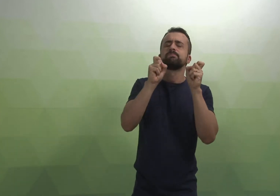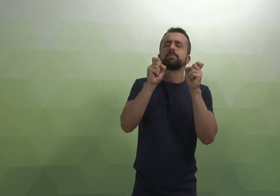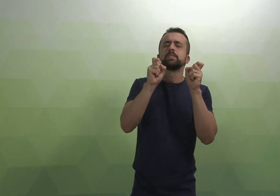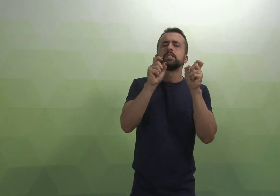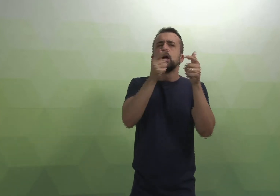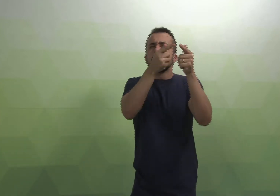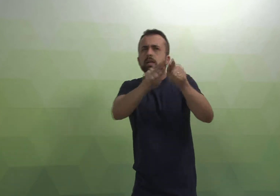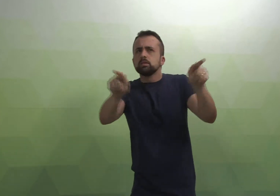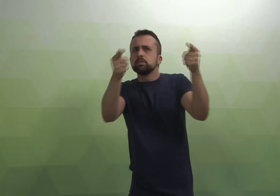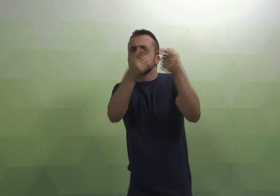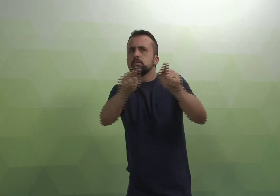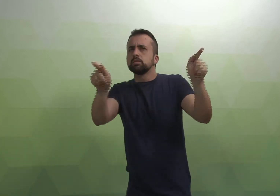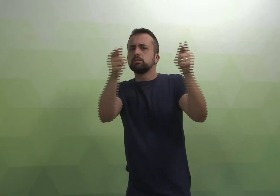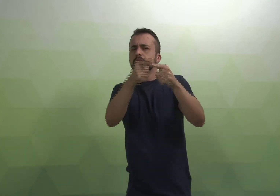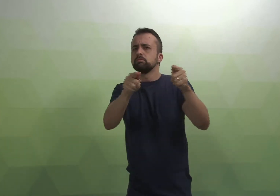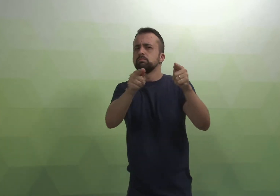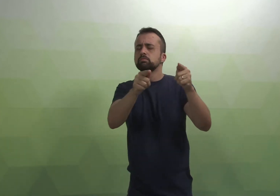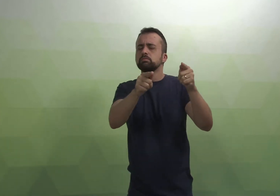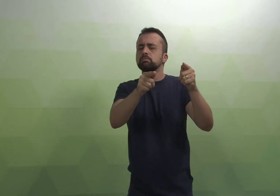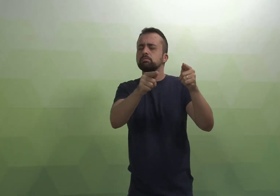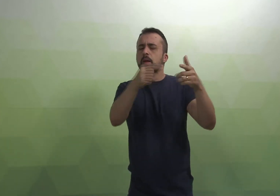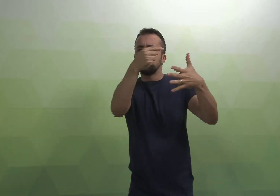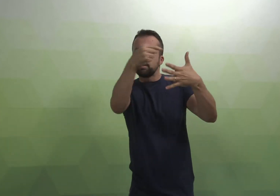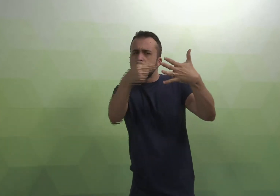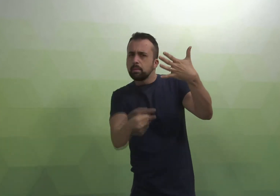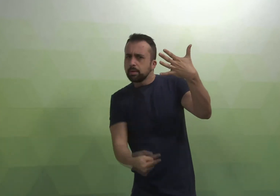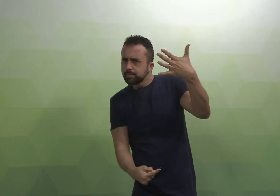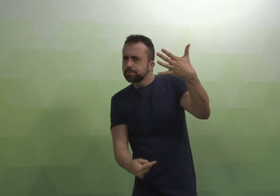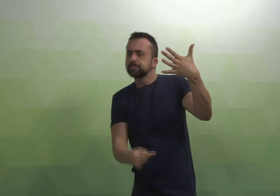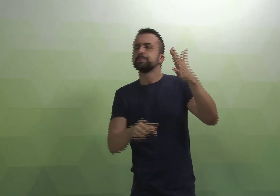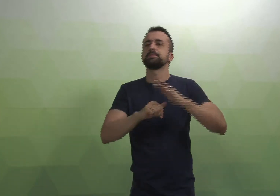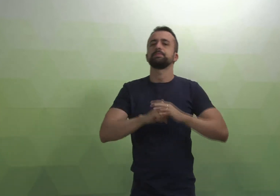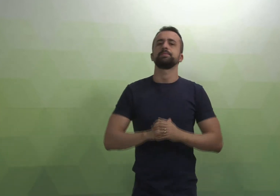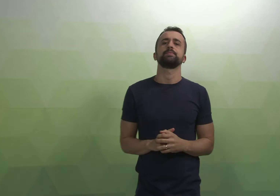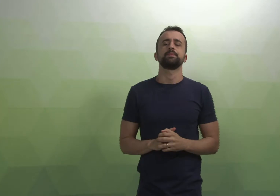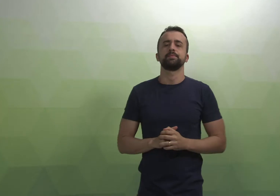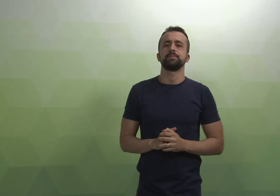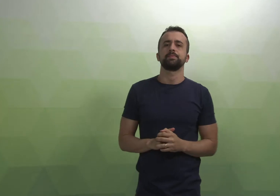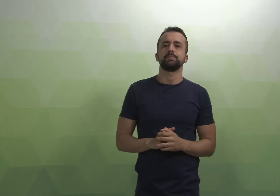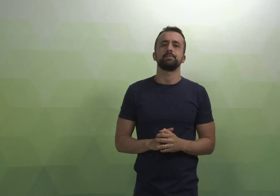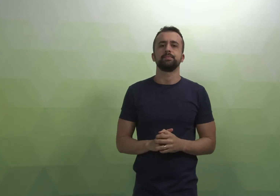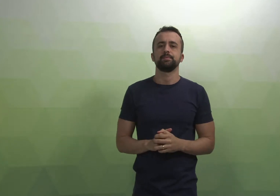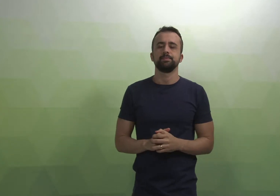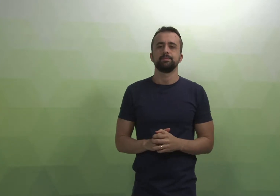As expressões faciais utilizadas gramaticalmente são: